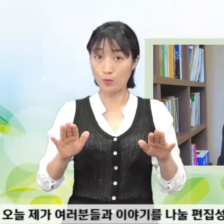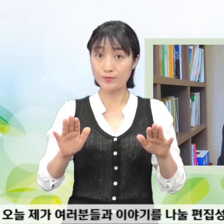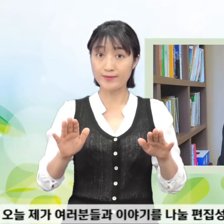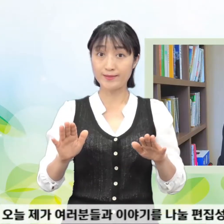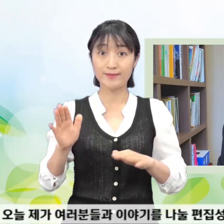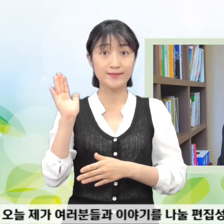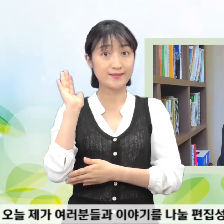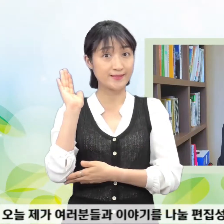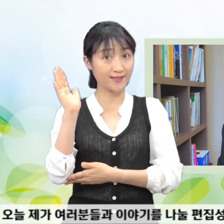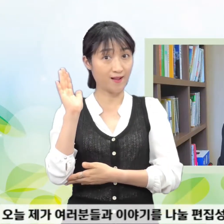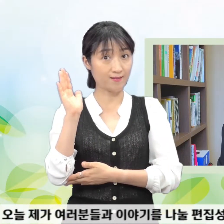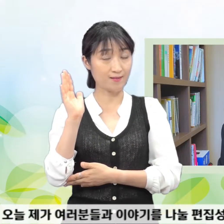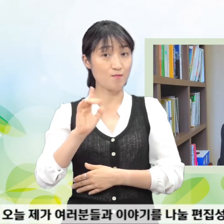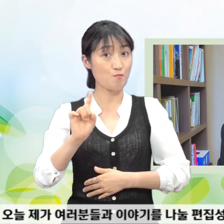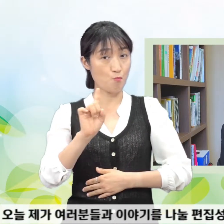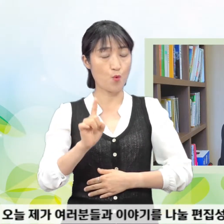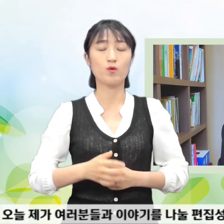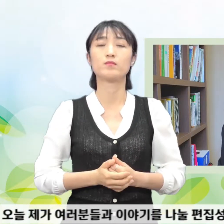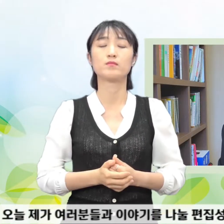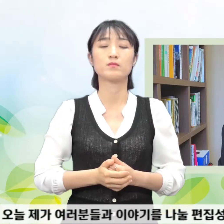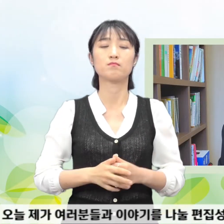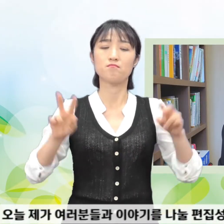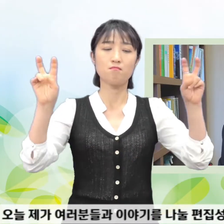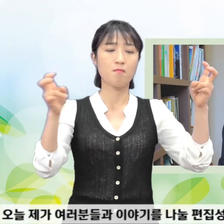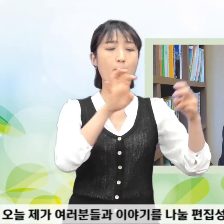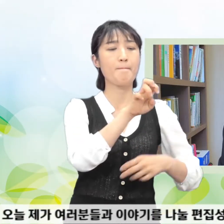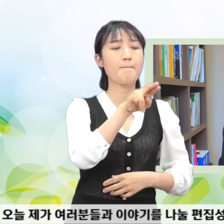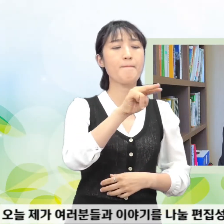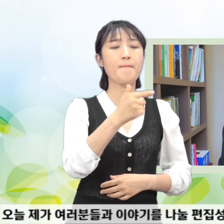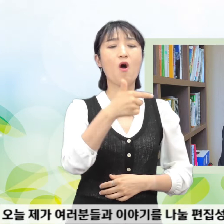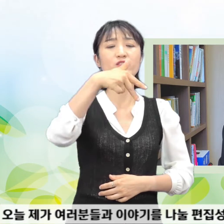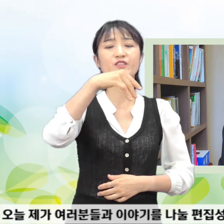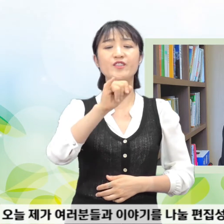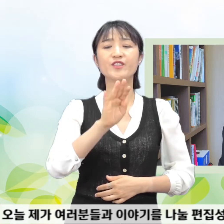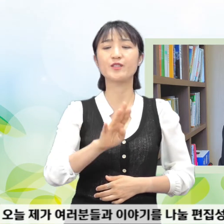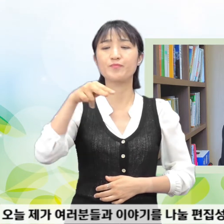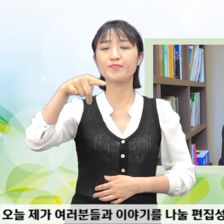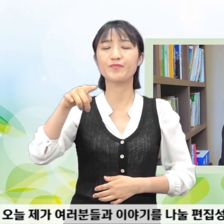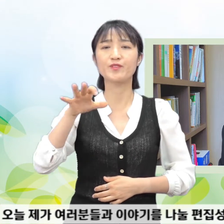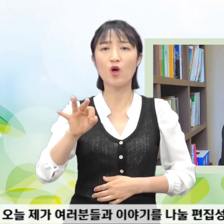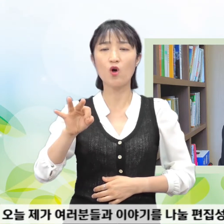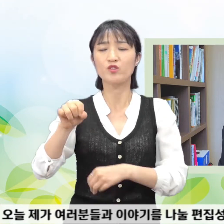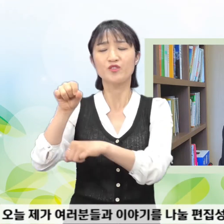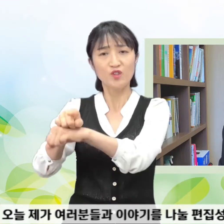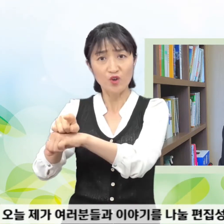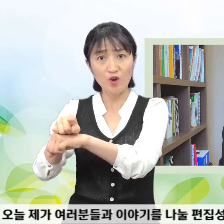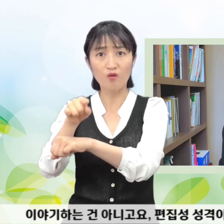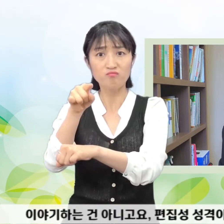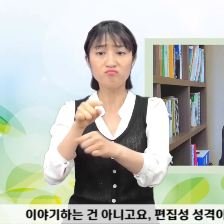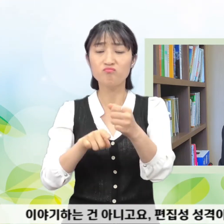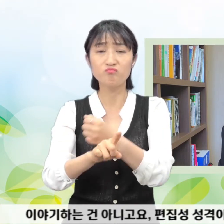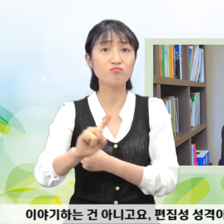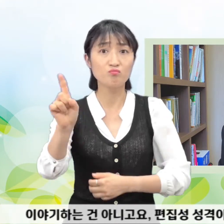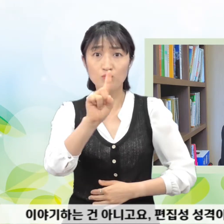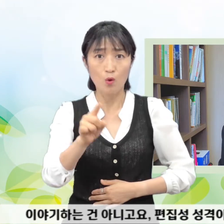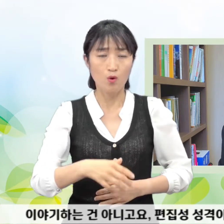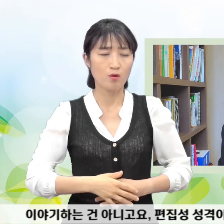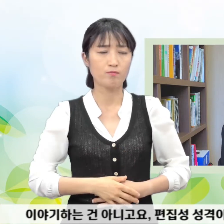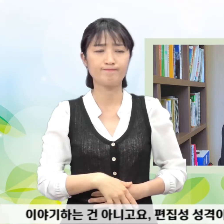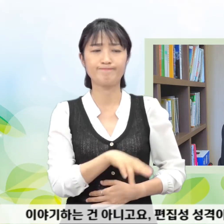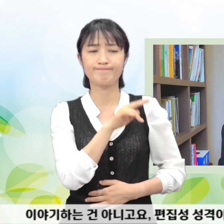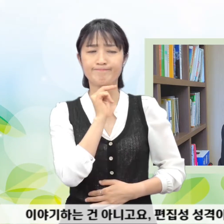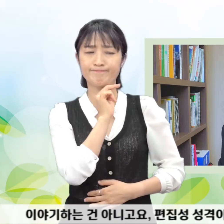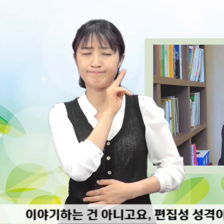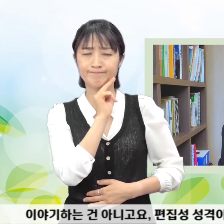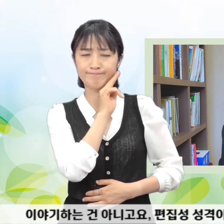오늘 제가 여러분들과 얘기 나눌 편집성 성격은 편집성 성격 장애만 얘기하는 건 아니고요.